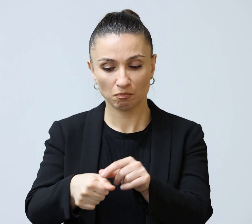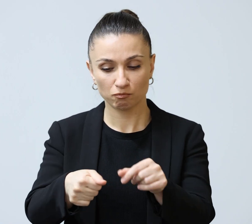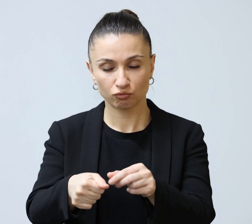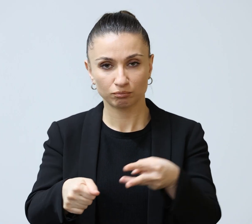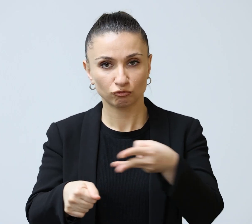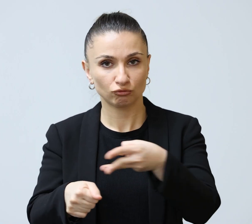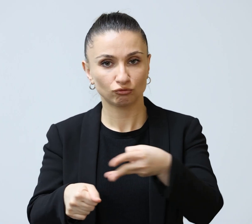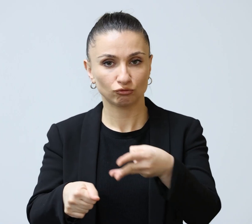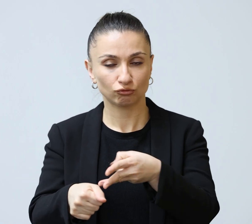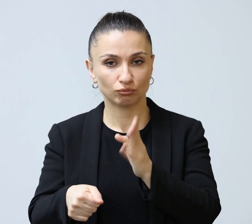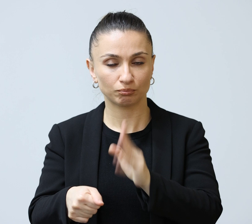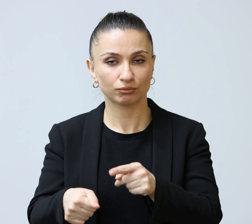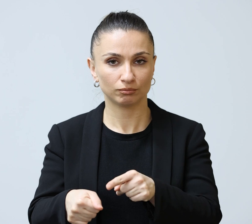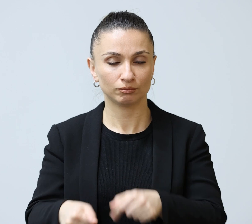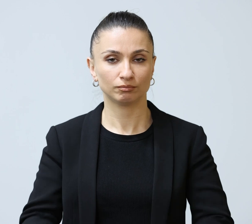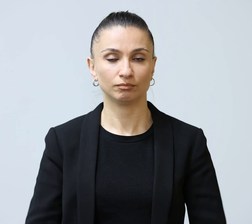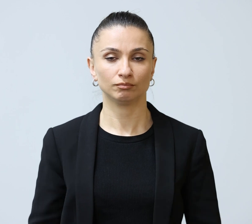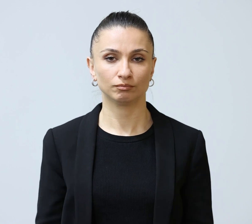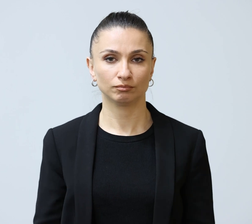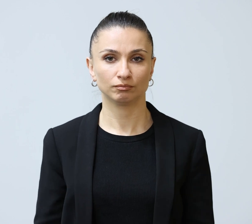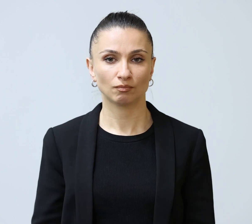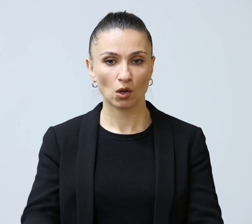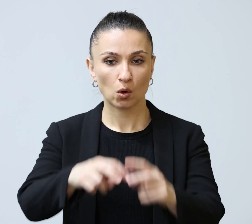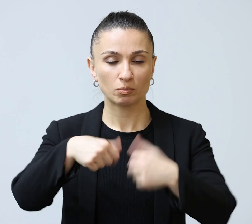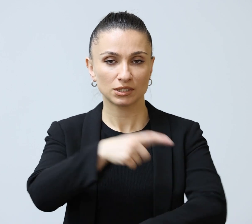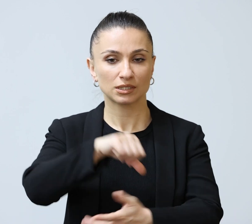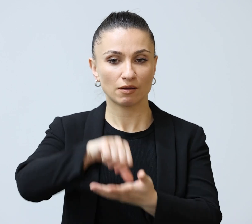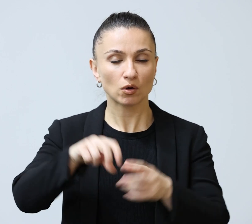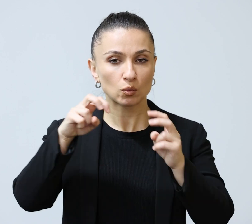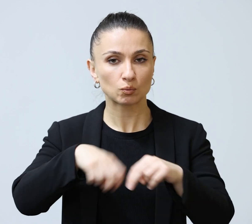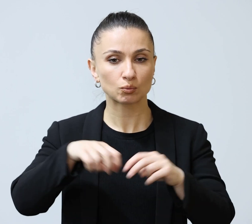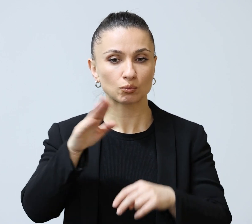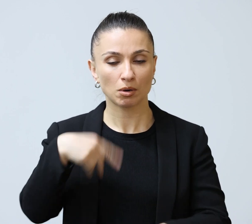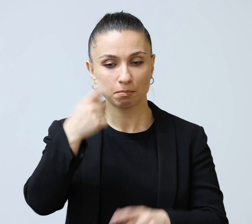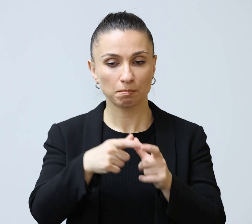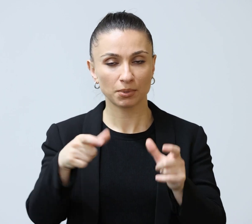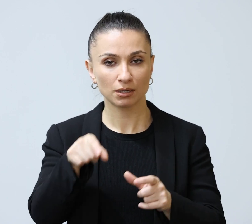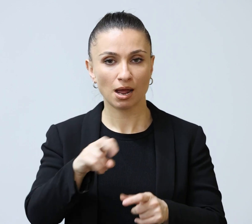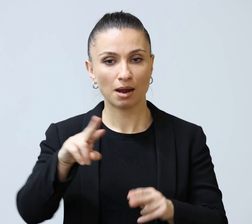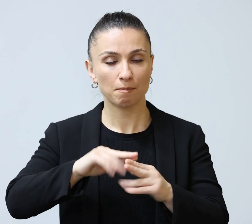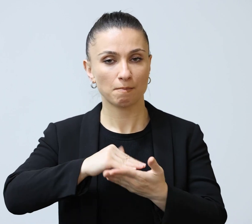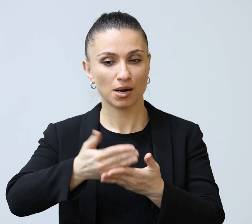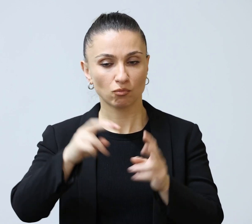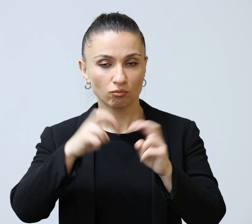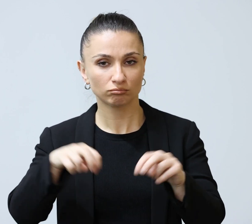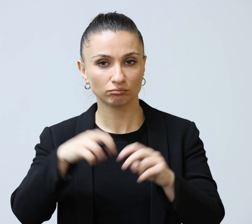անձնագիրը պարունակում են տեղեկություններ քո մասին։ Աշխատիր անձը հաստատող վկայականը կամ անձնագիրը ցույց տալ միայն